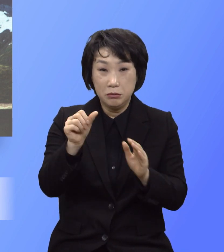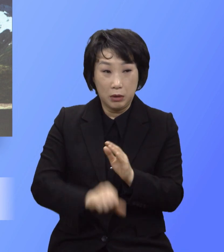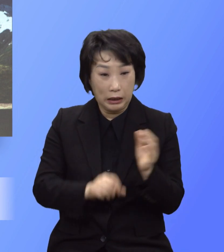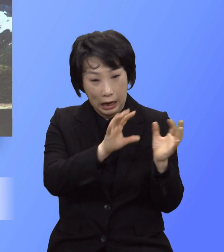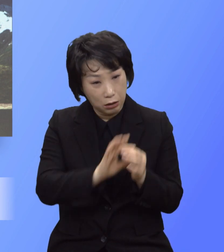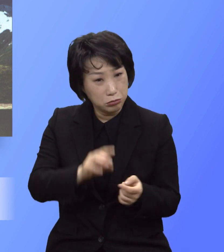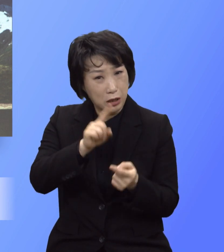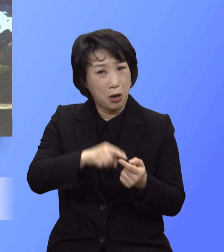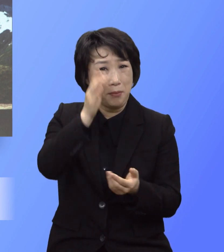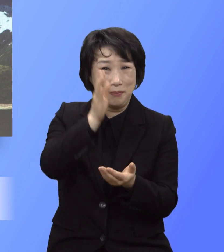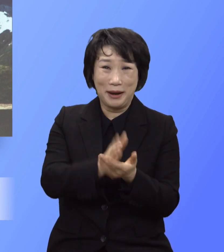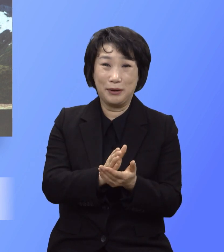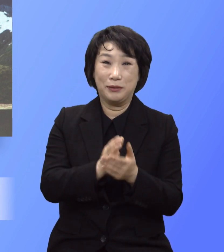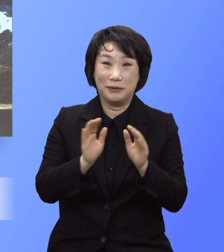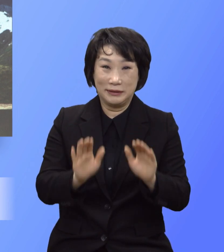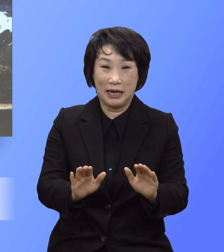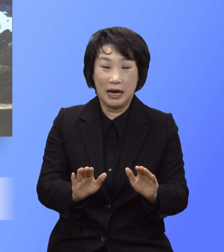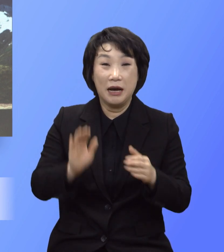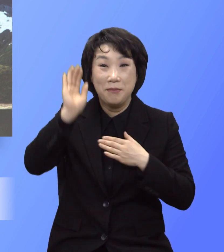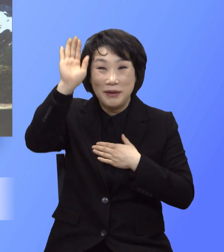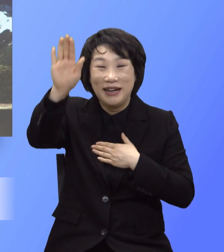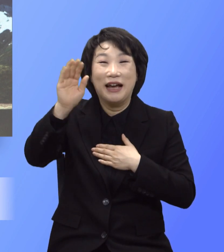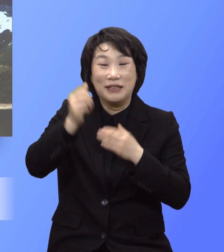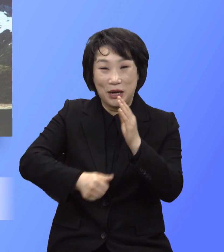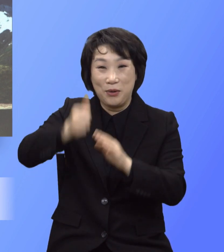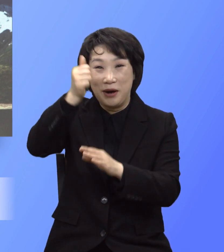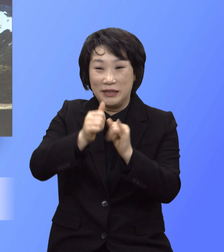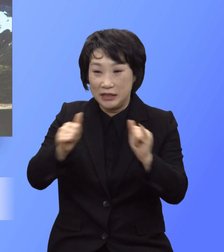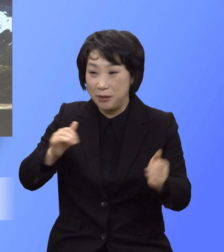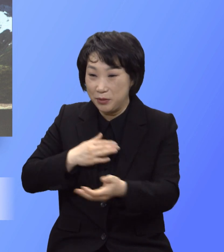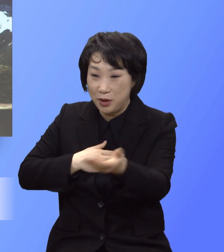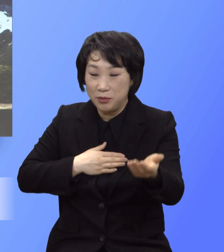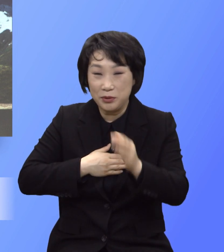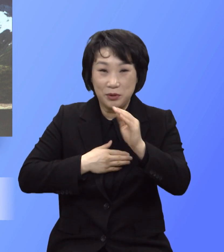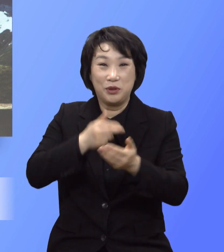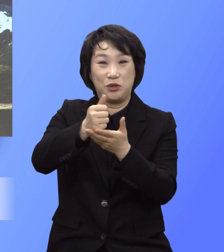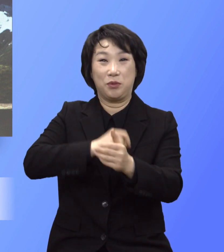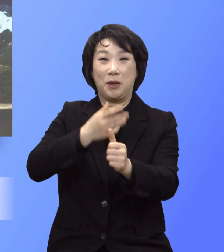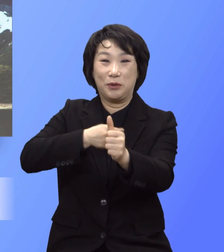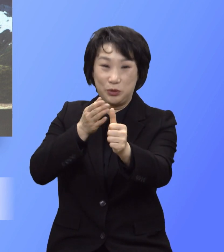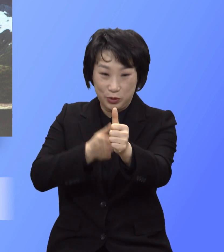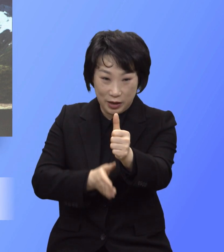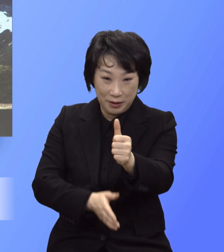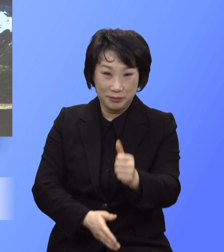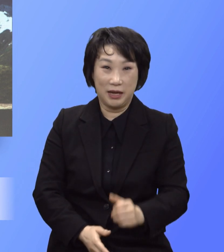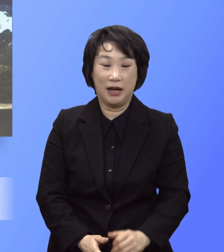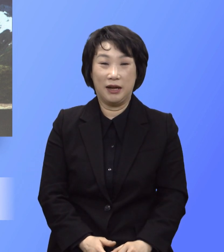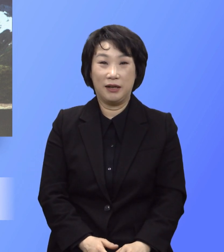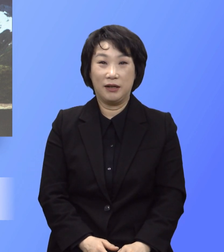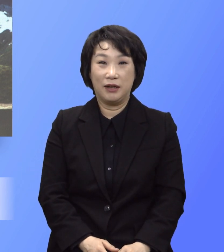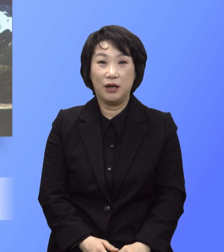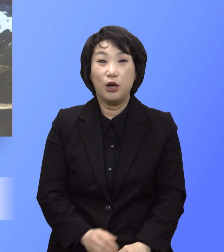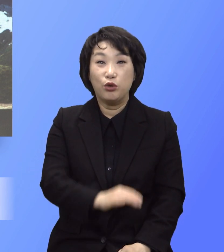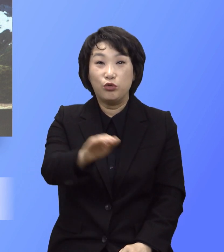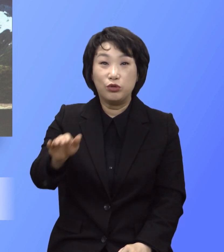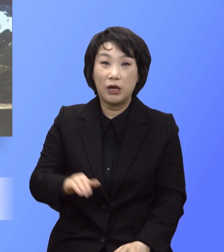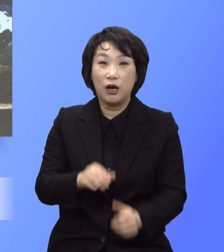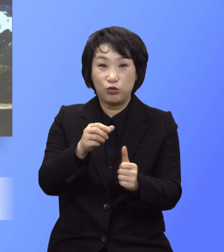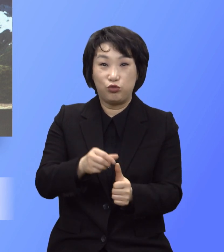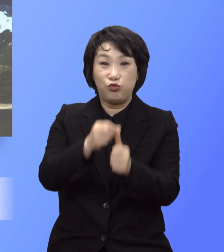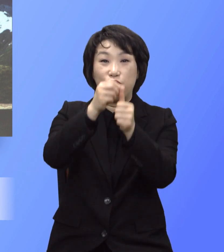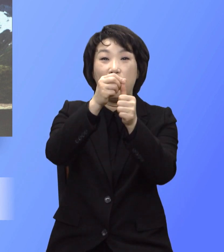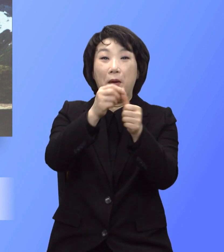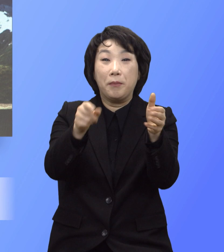실패자가 되지 말길 바라며 내일의 성공자가 되기를 주님의 이름으로 축원합니다. 우리가 구원은